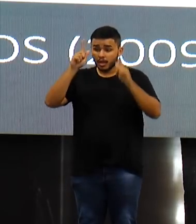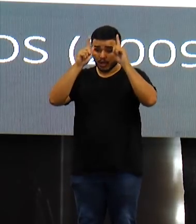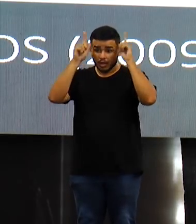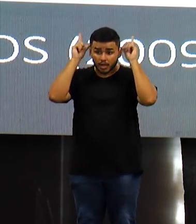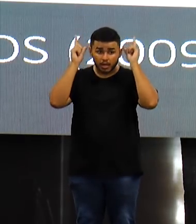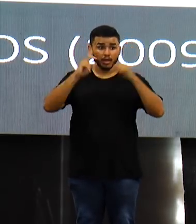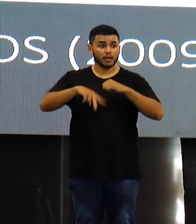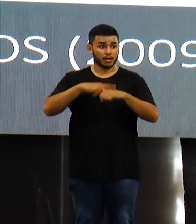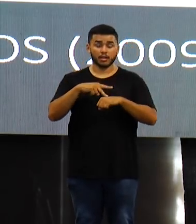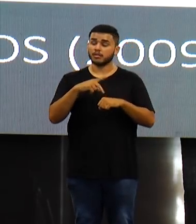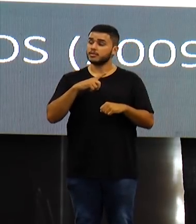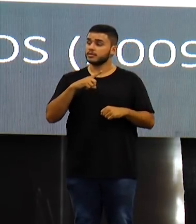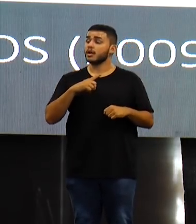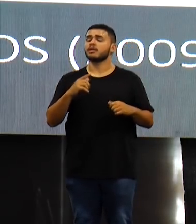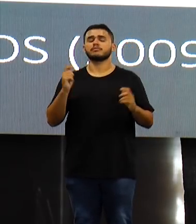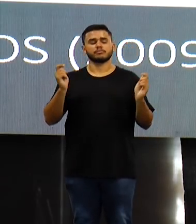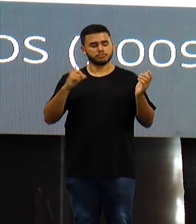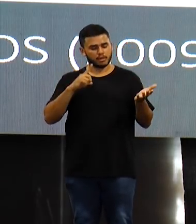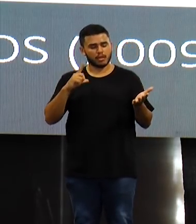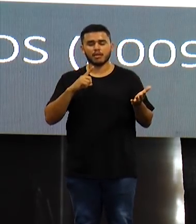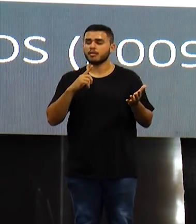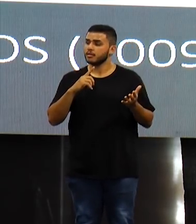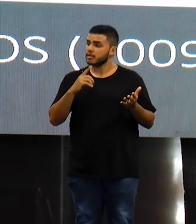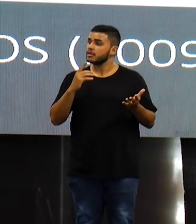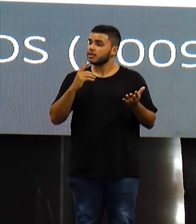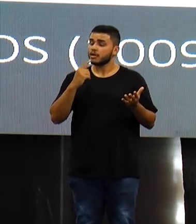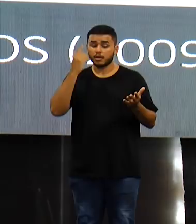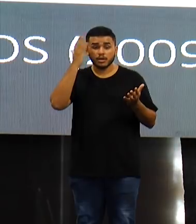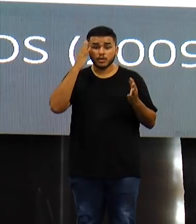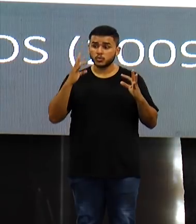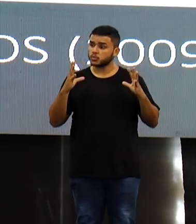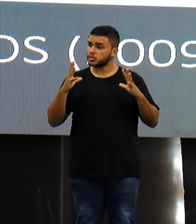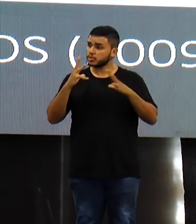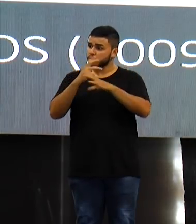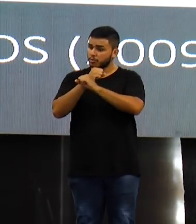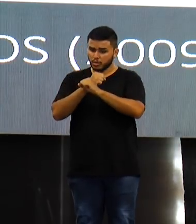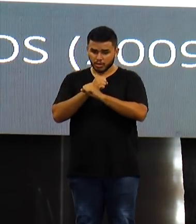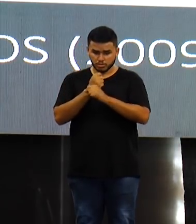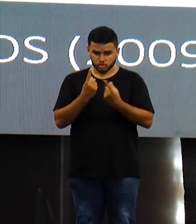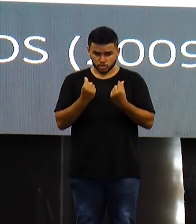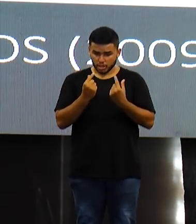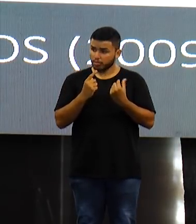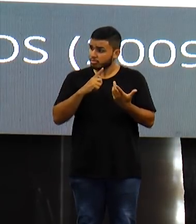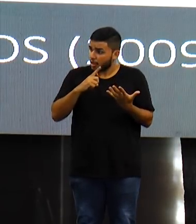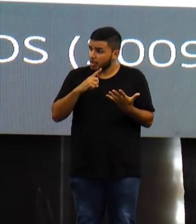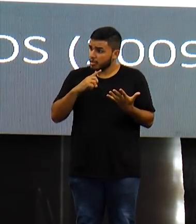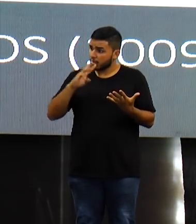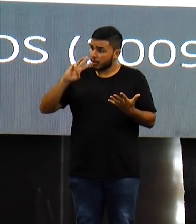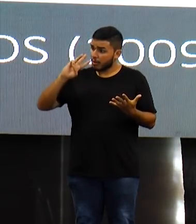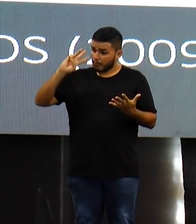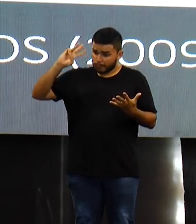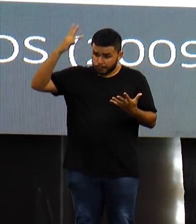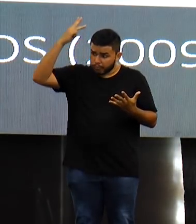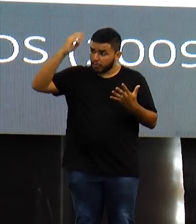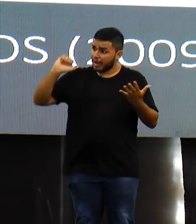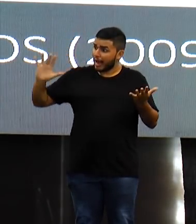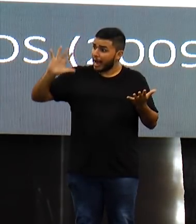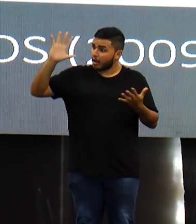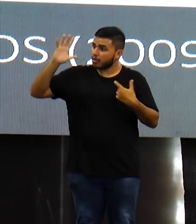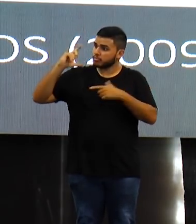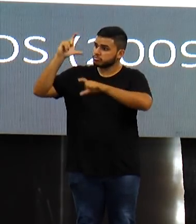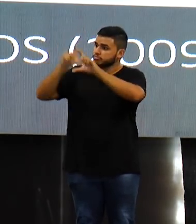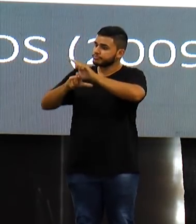Esses países tiveram, a Grécia teve 3 vezes os gastos que eram permitidos, gente. Eles burlaram